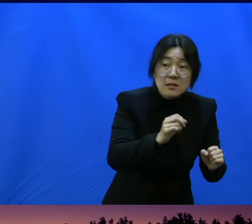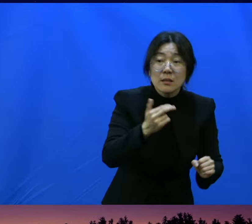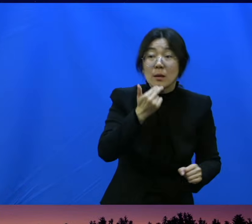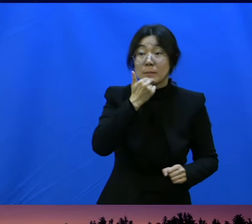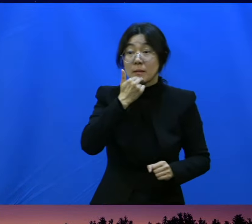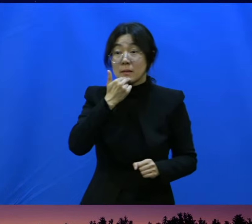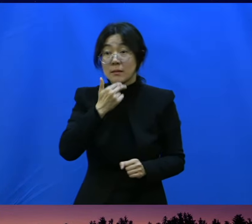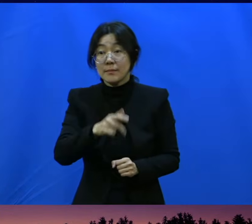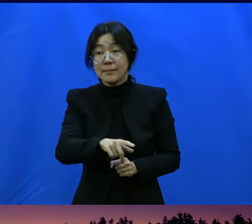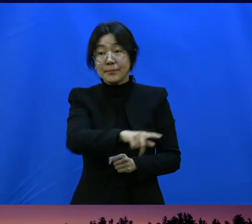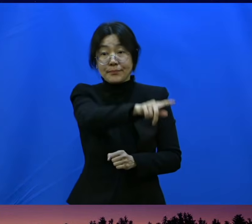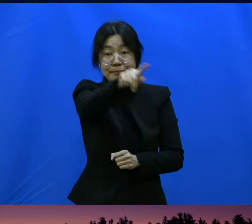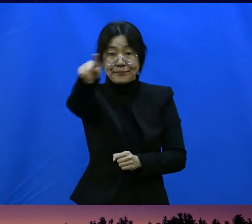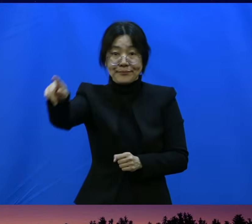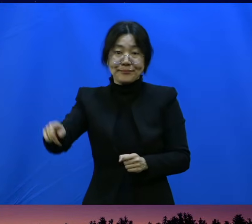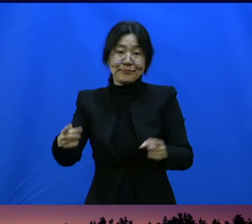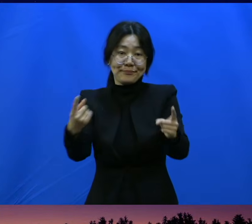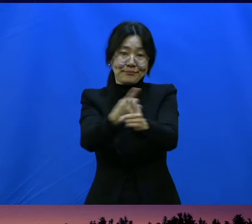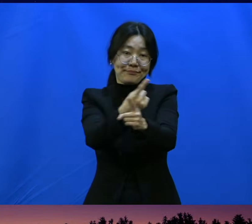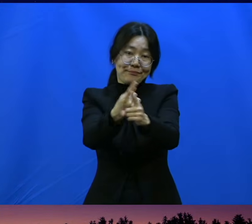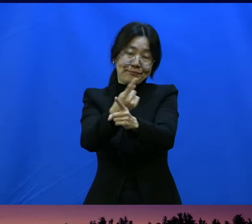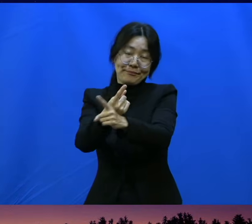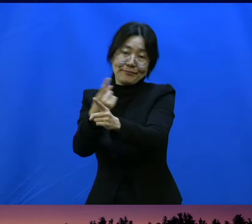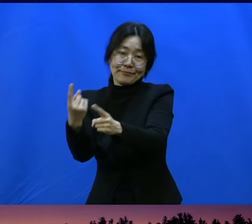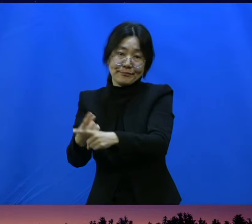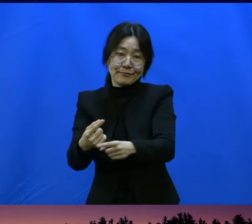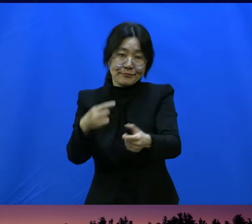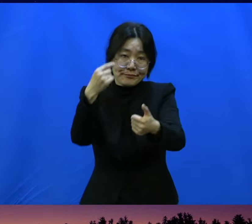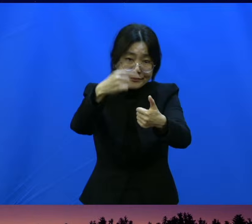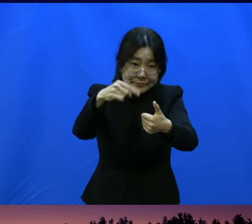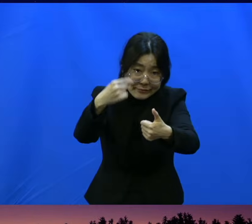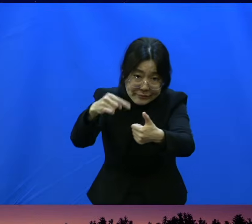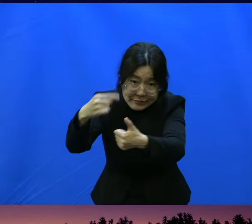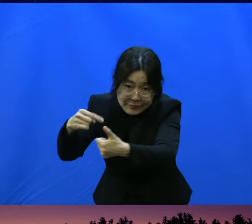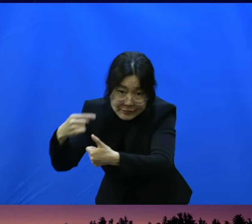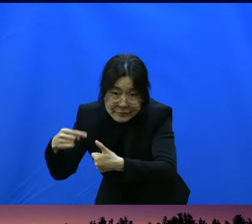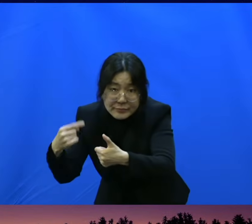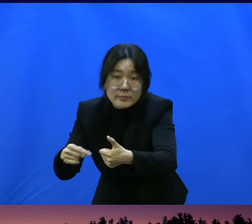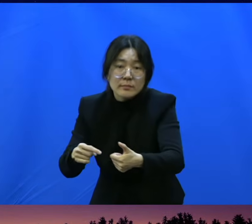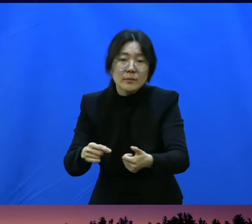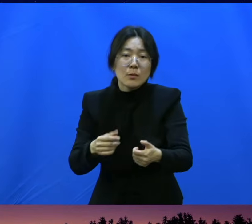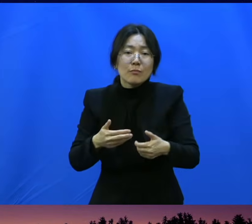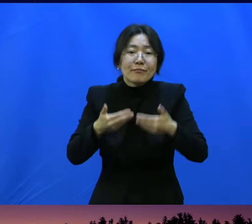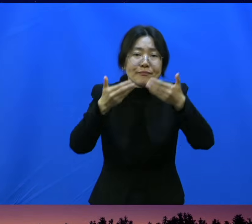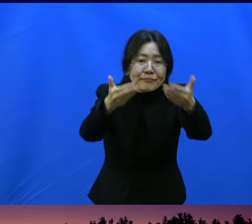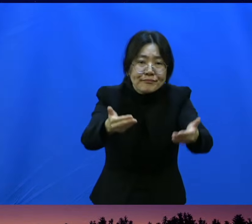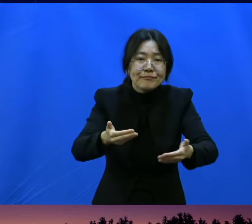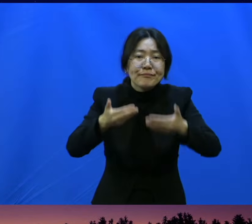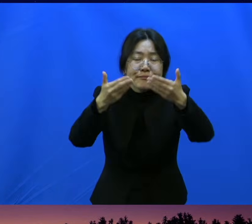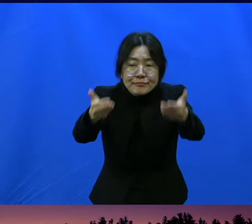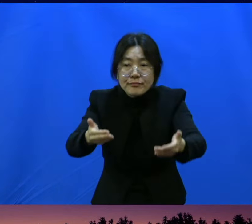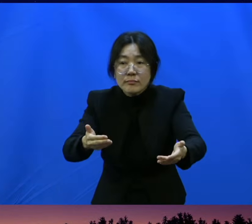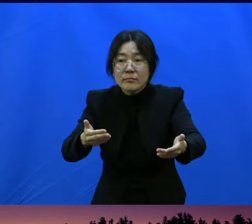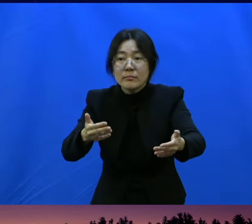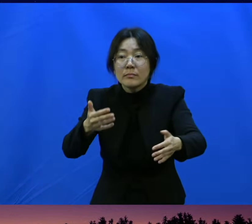내면의 상처가 치유되기 시작하고 그 무질서했던 그 공동체의 질서가 잡히기 시작하고 그들의 시선이 점점 하나님에게로 향하게